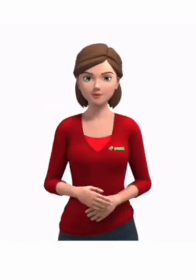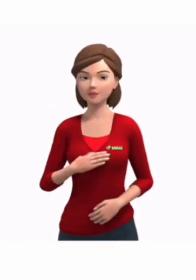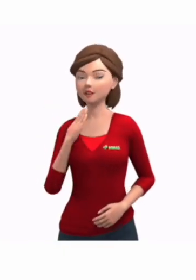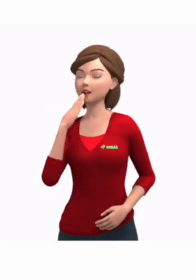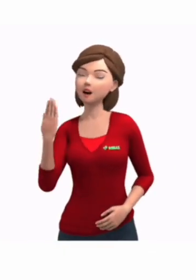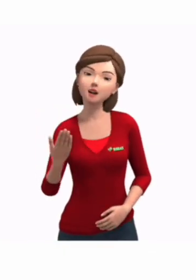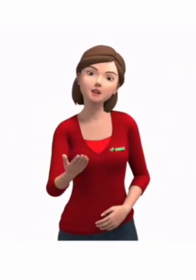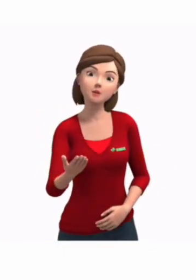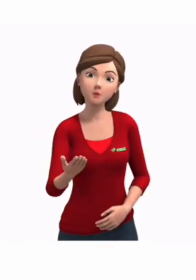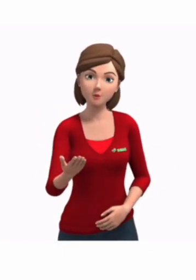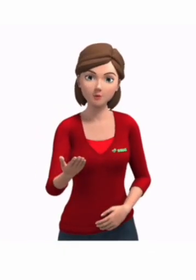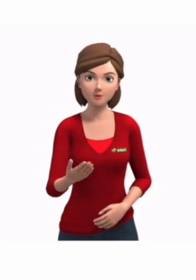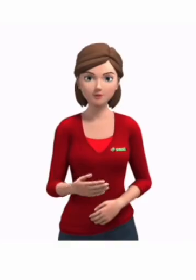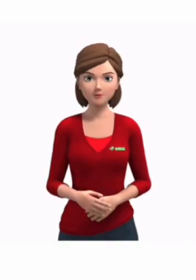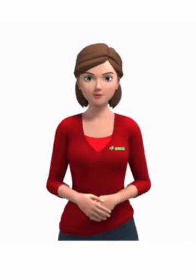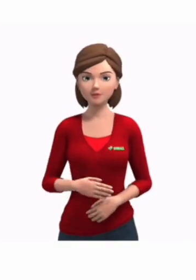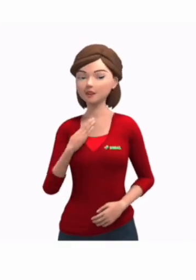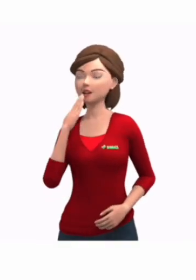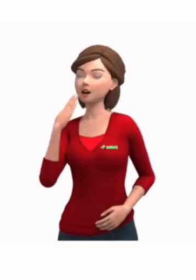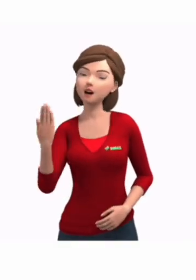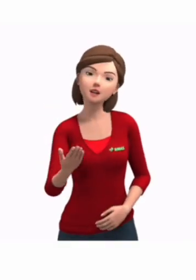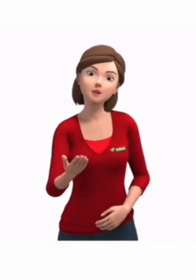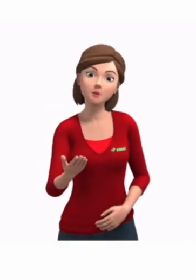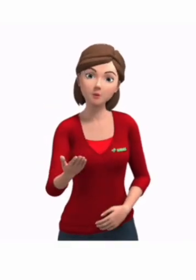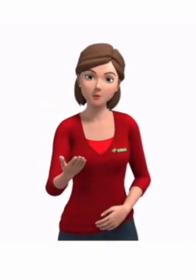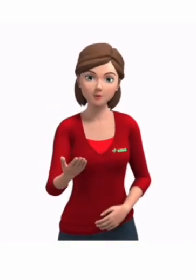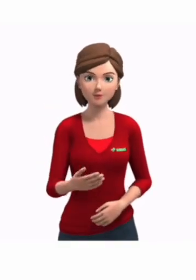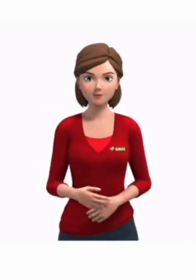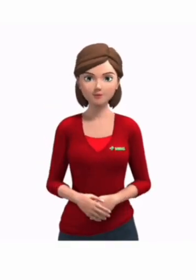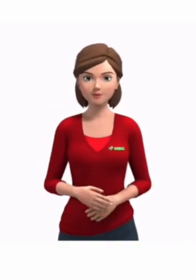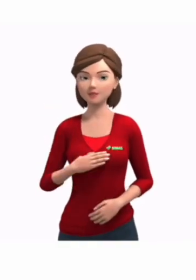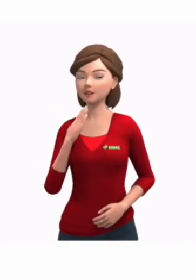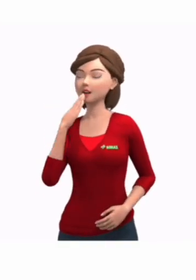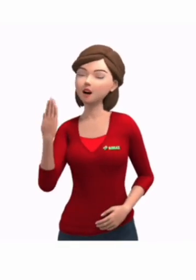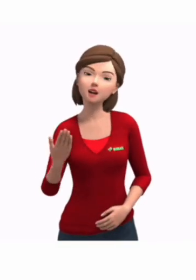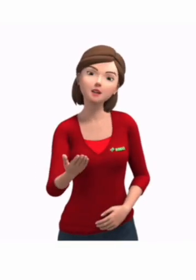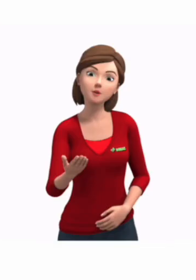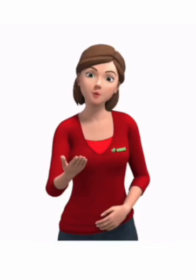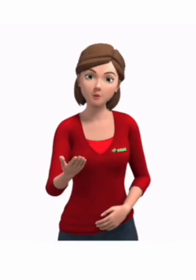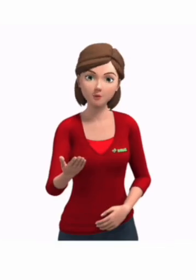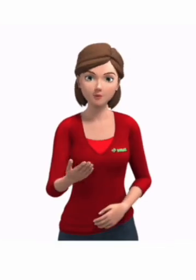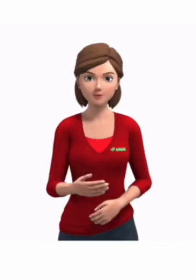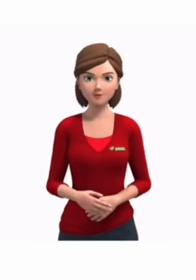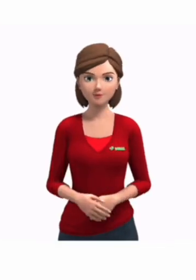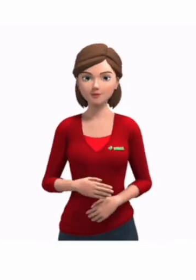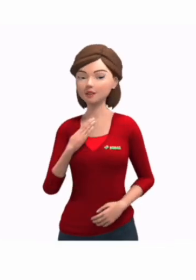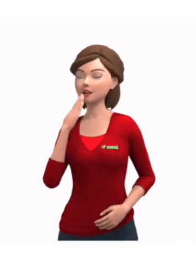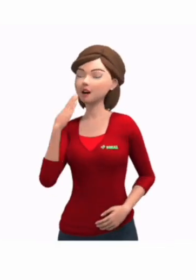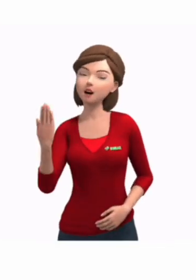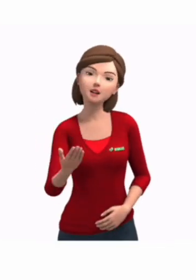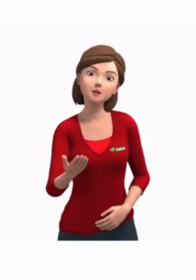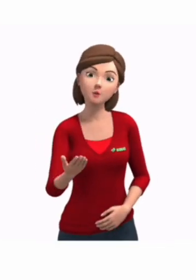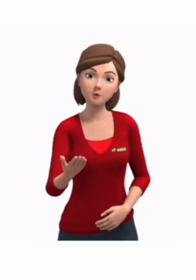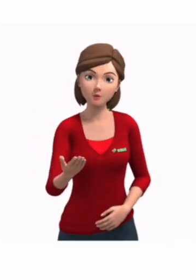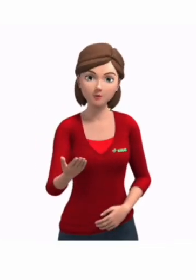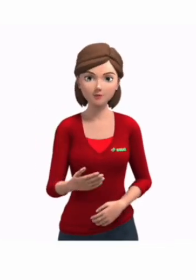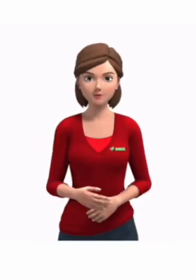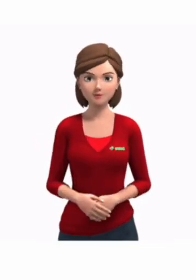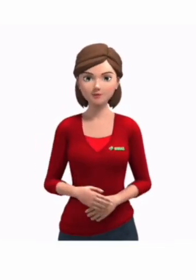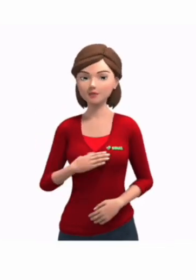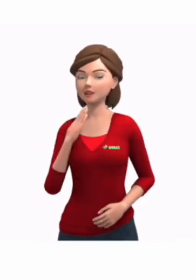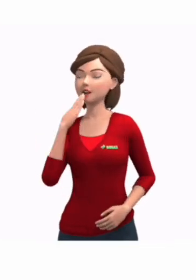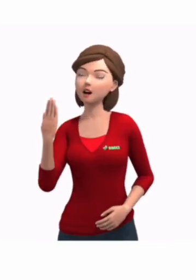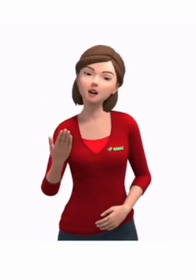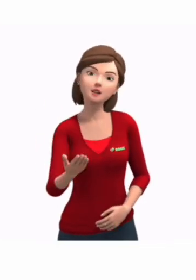toujours les personnes exclues, donc ici les personnes sourdes, c'est toujours le mot qui me vient à l'esprit,